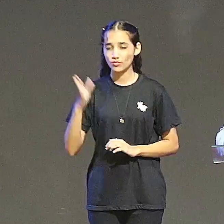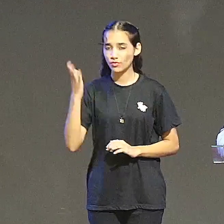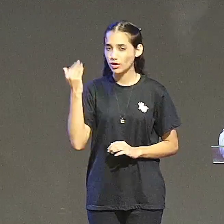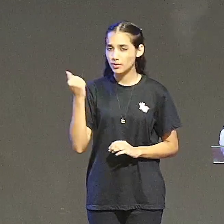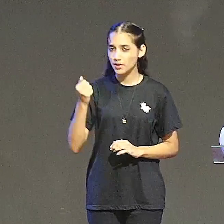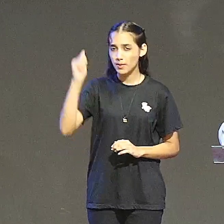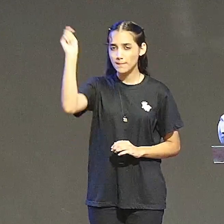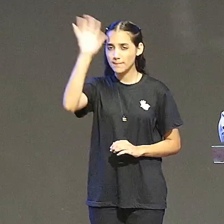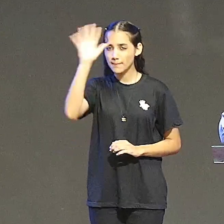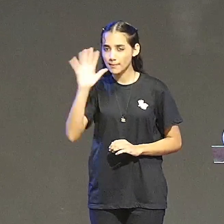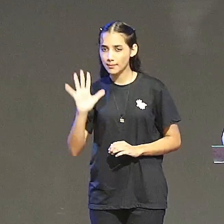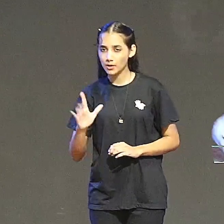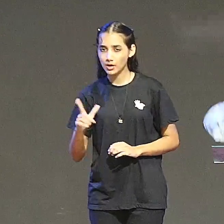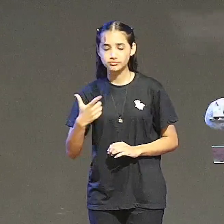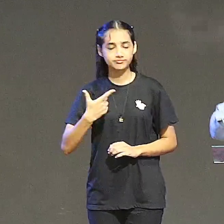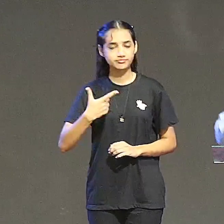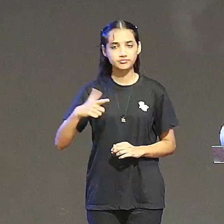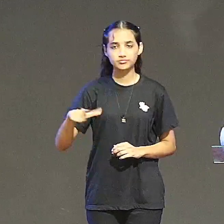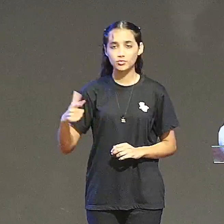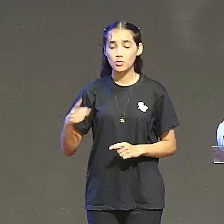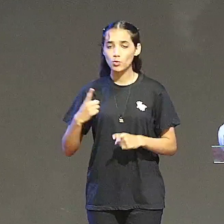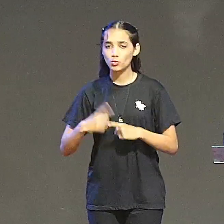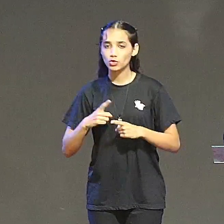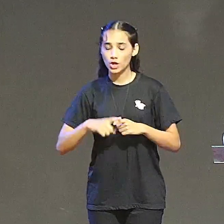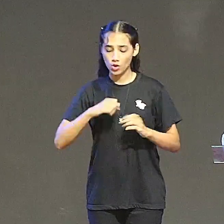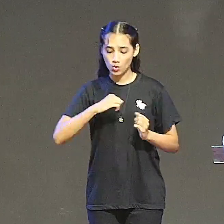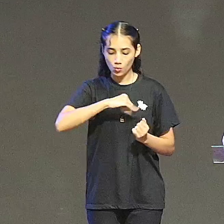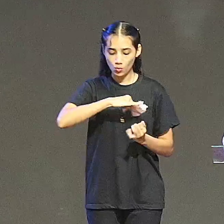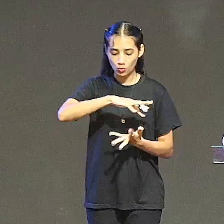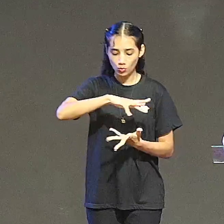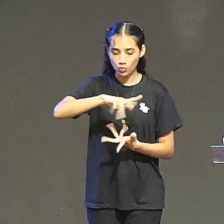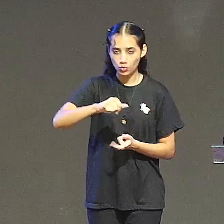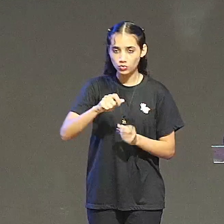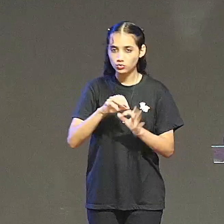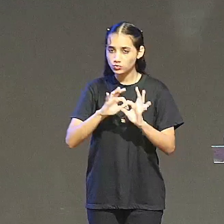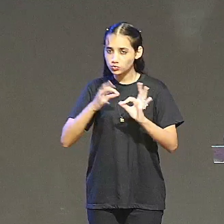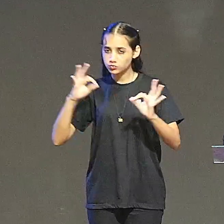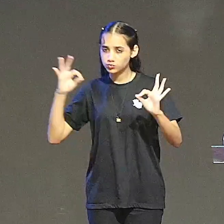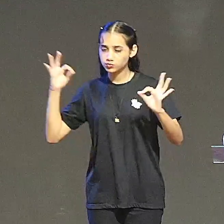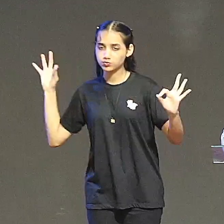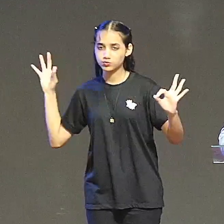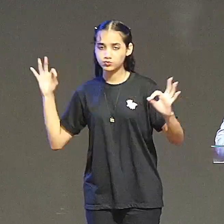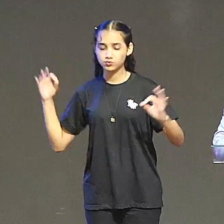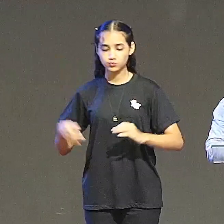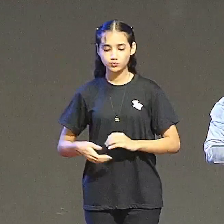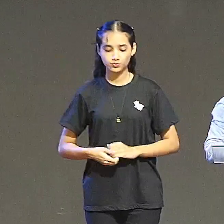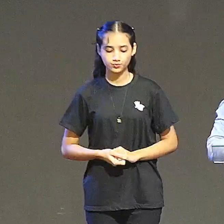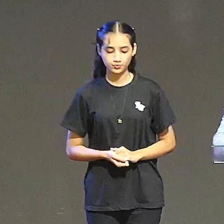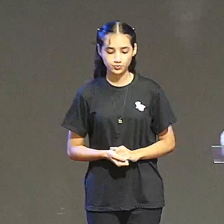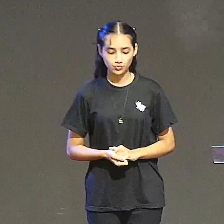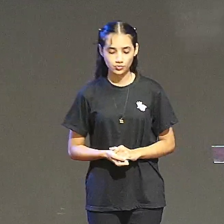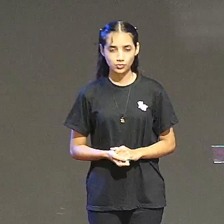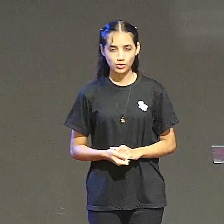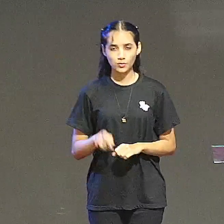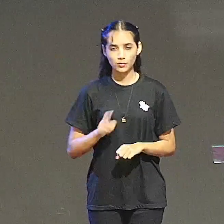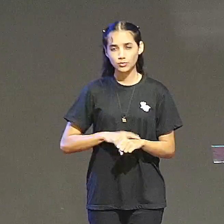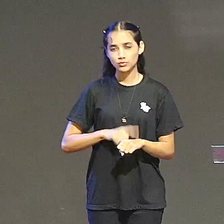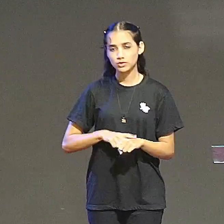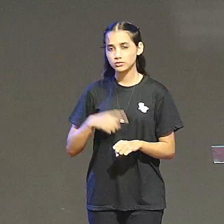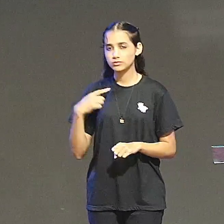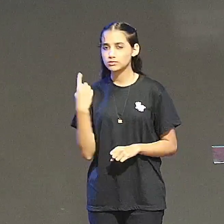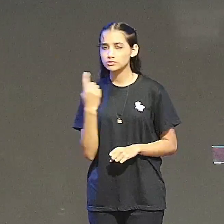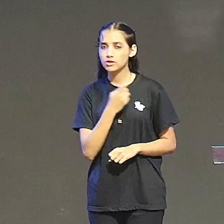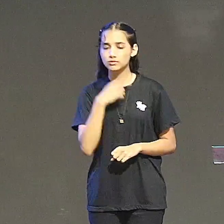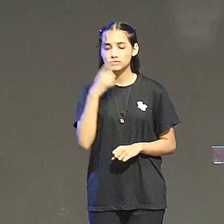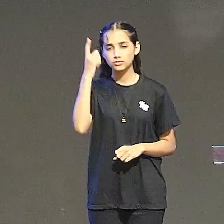momento de tão grande que é o nosso planeta e quando a gente pensa no tamanho do